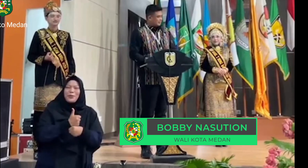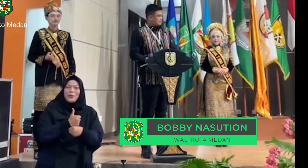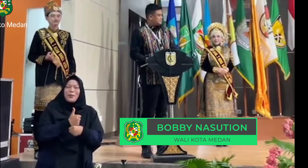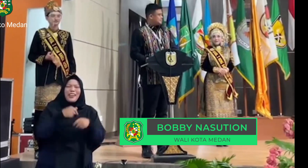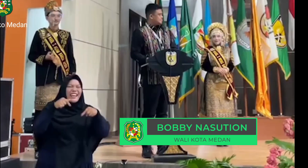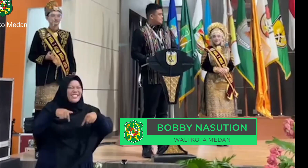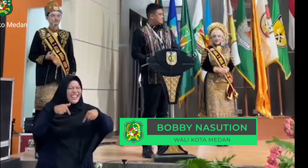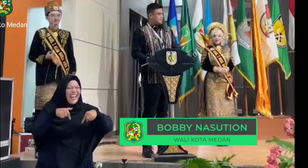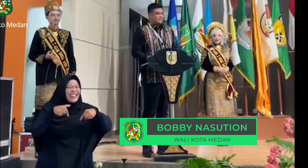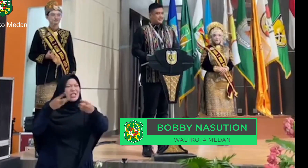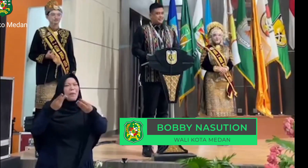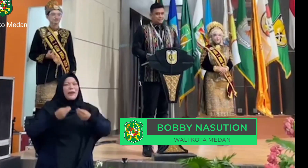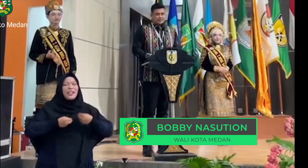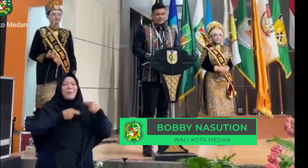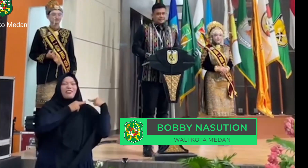amanah, mendapatkan tugas